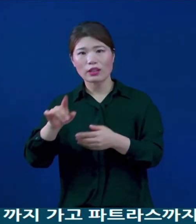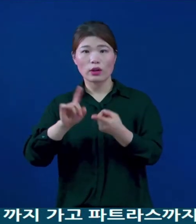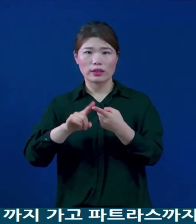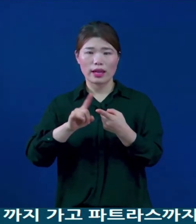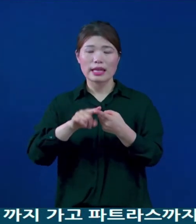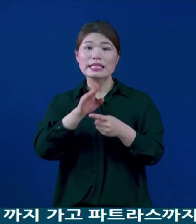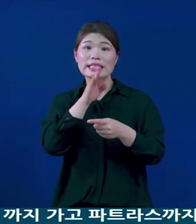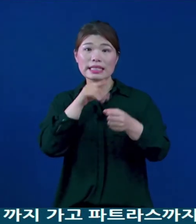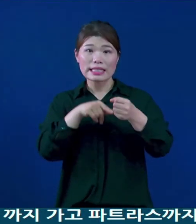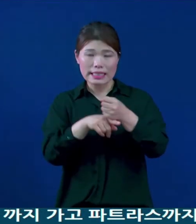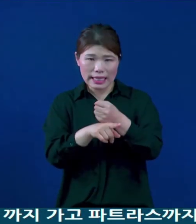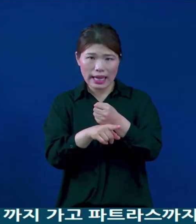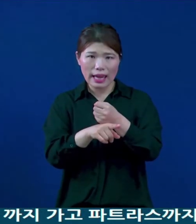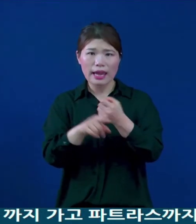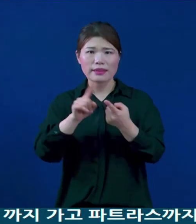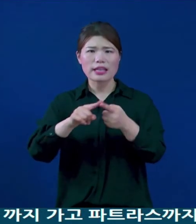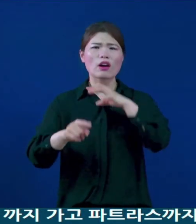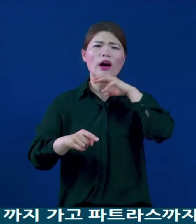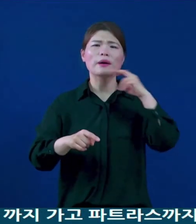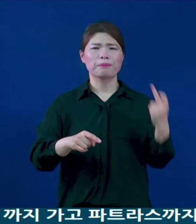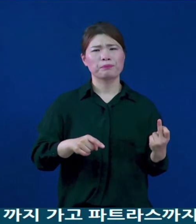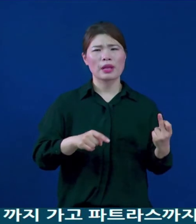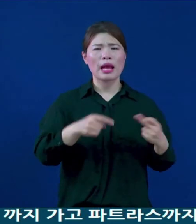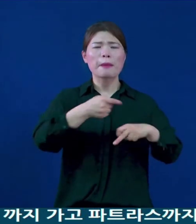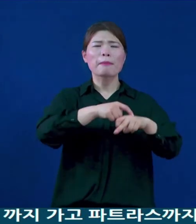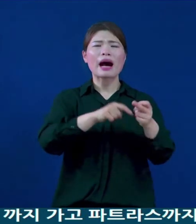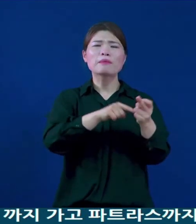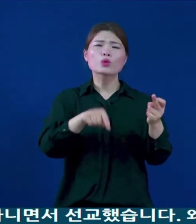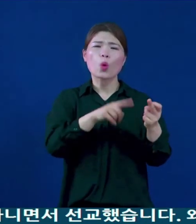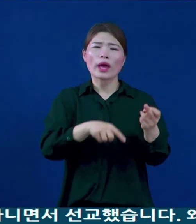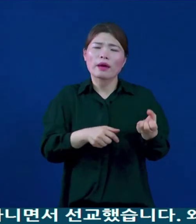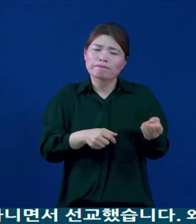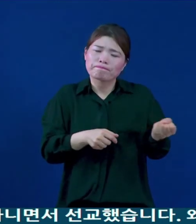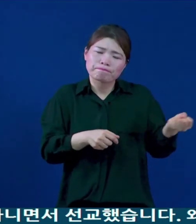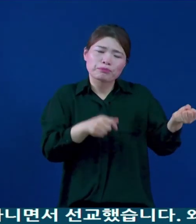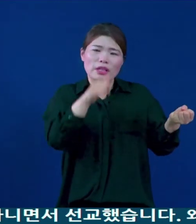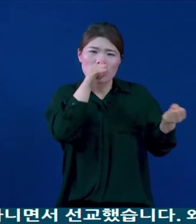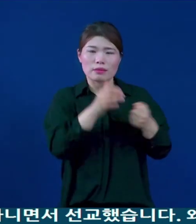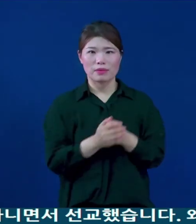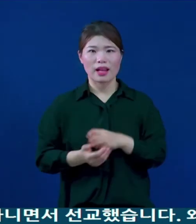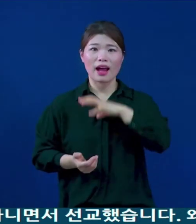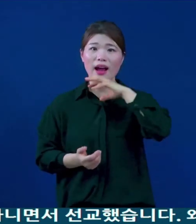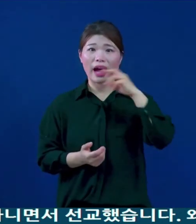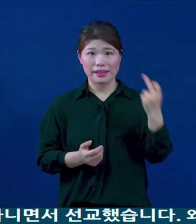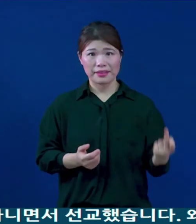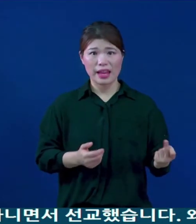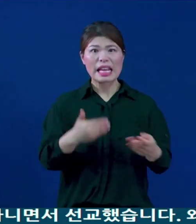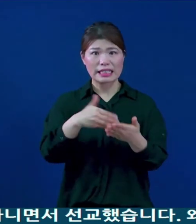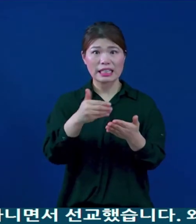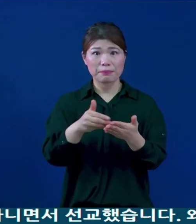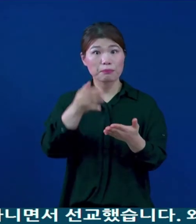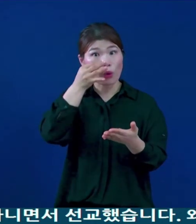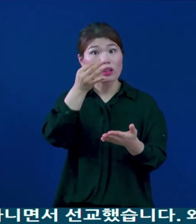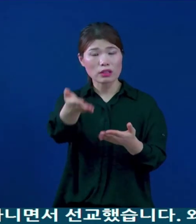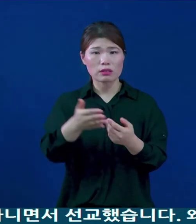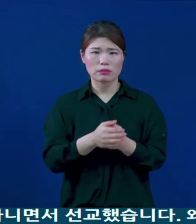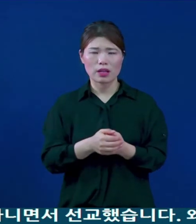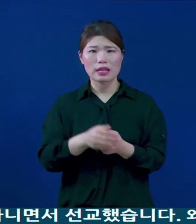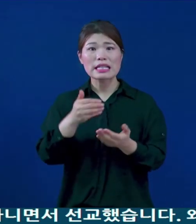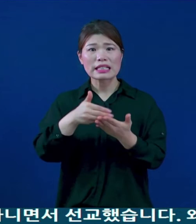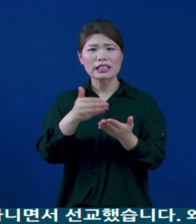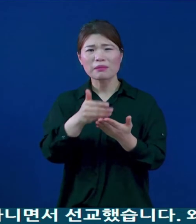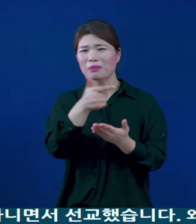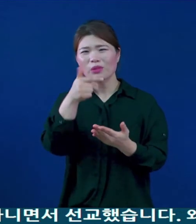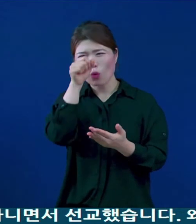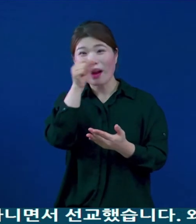마음속에 담았기 때문이죠. 아까 제가 안드레의 그림을 보여드렸습니다. 그림이 다